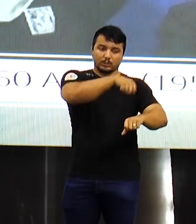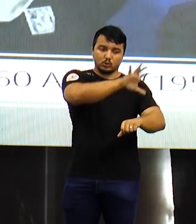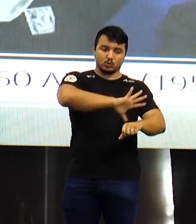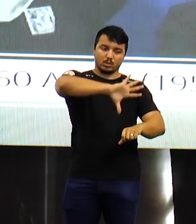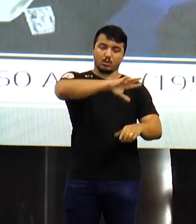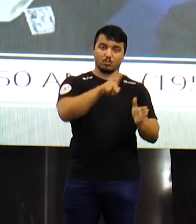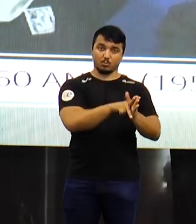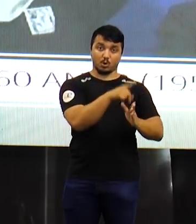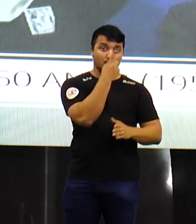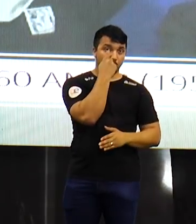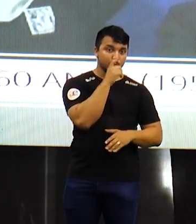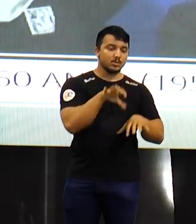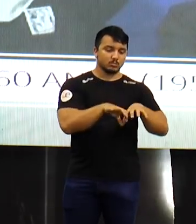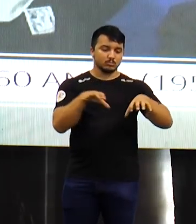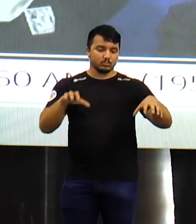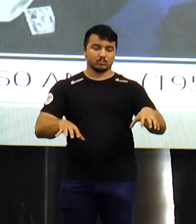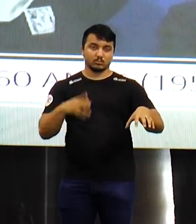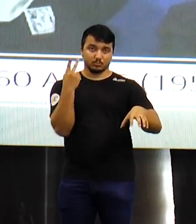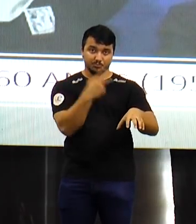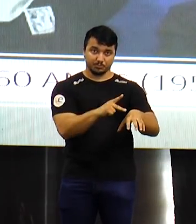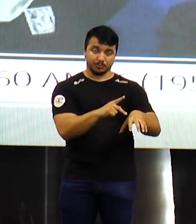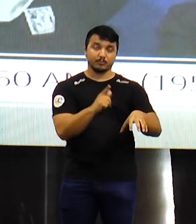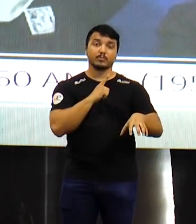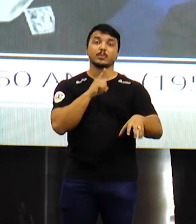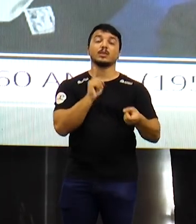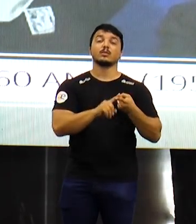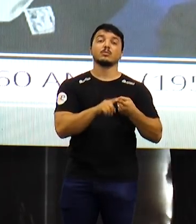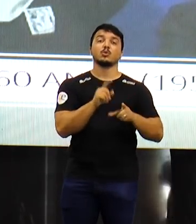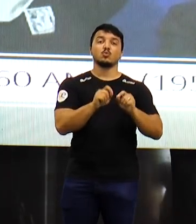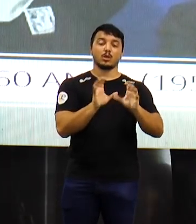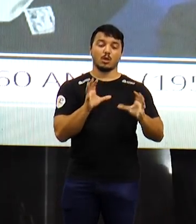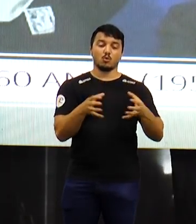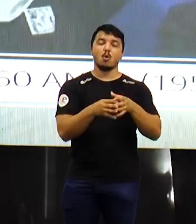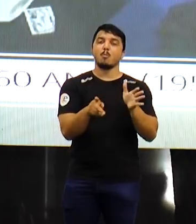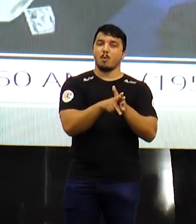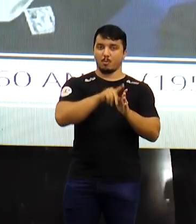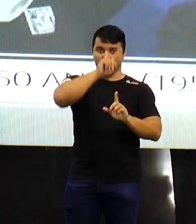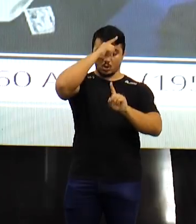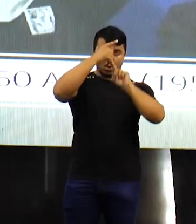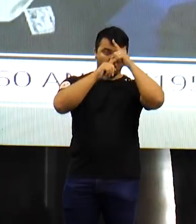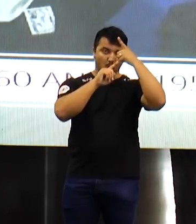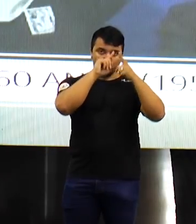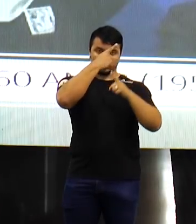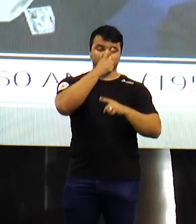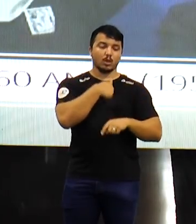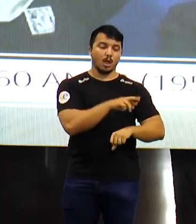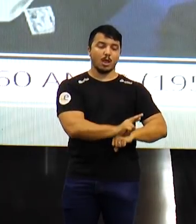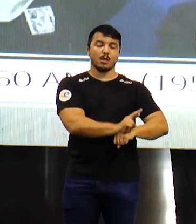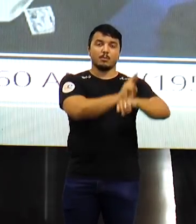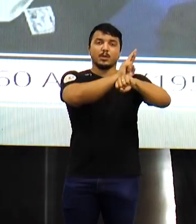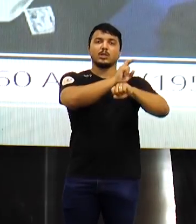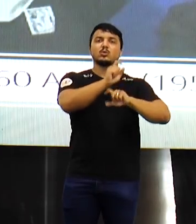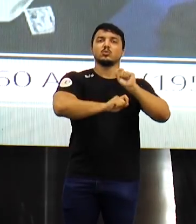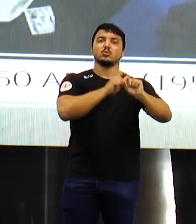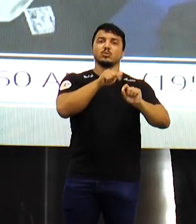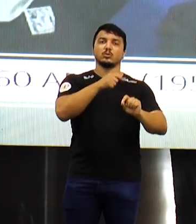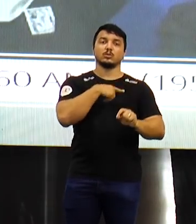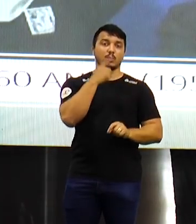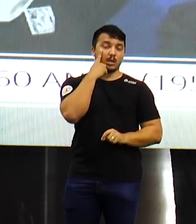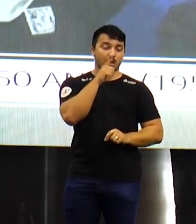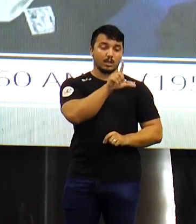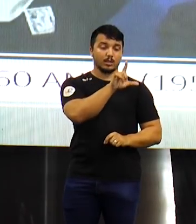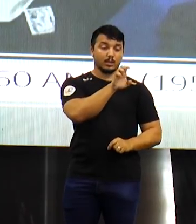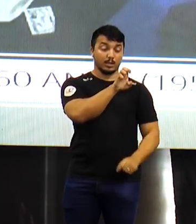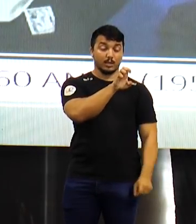étnico-nacionalista separatista, ele também era um grupo ideológico. Representam o